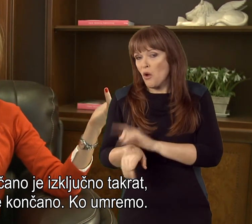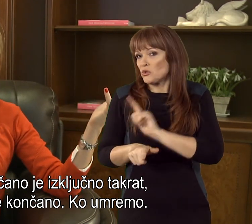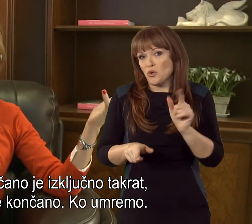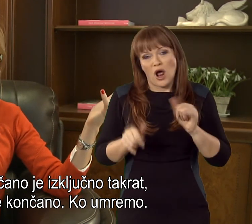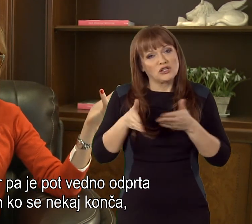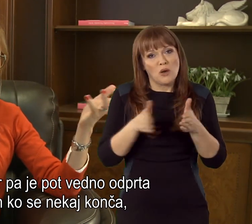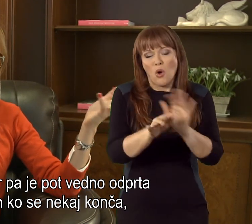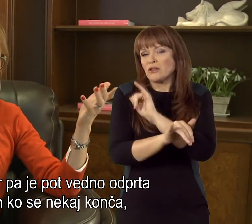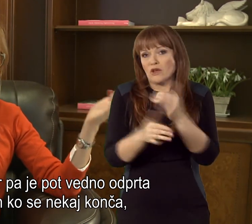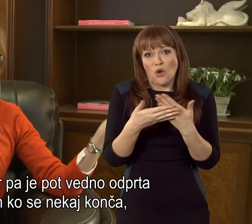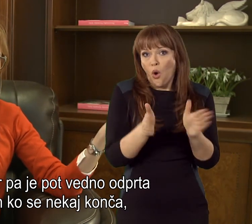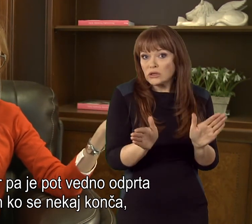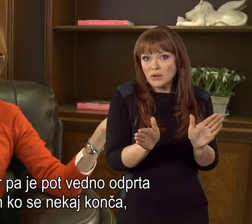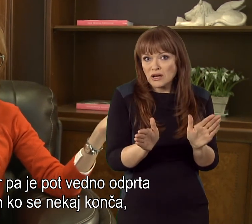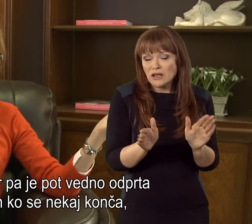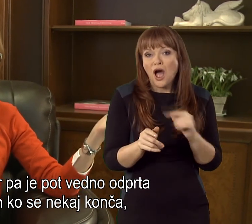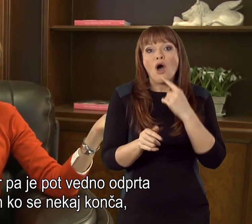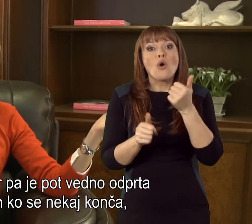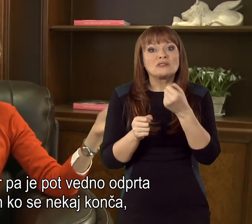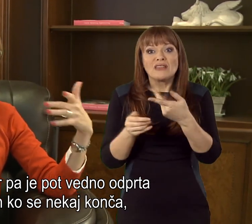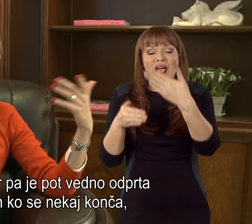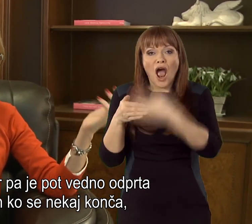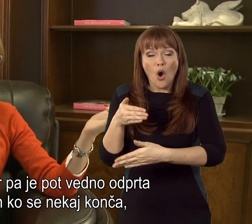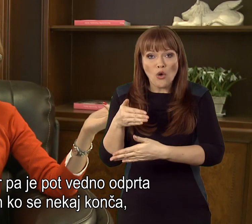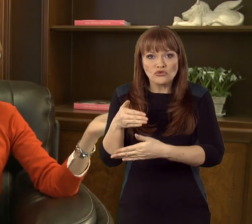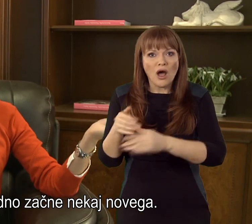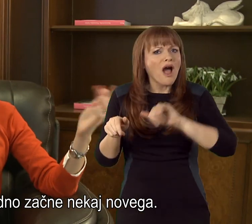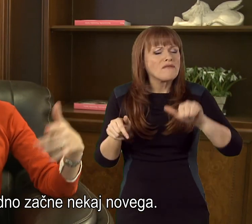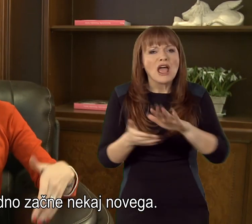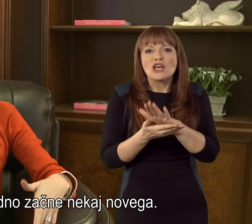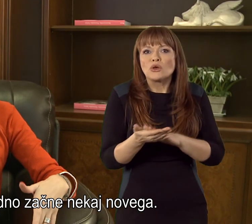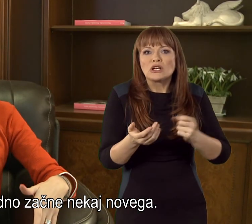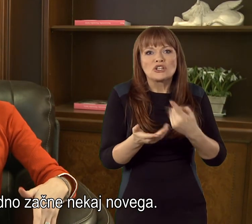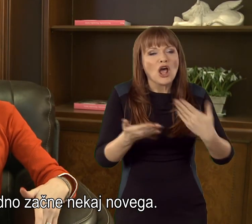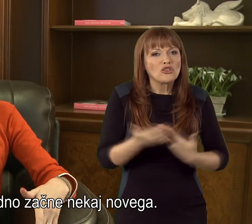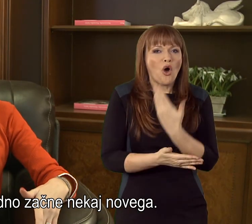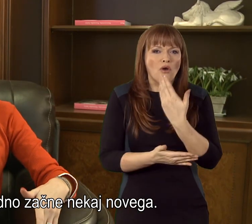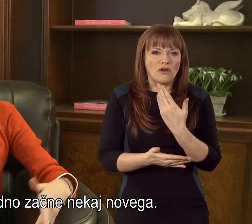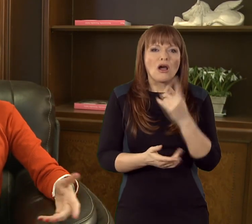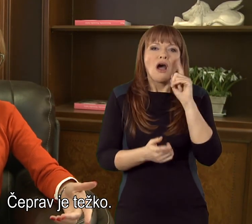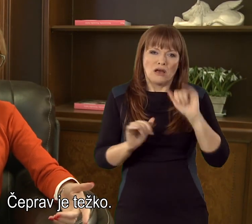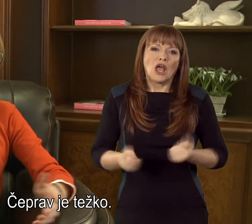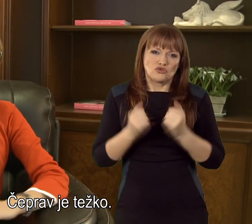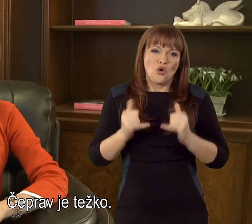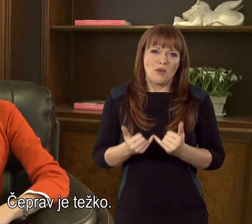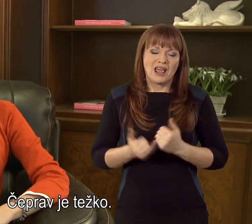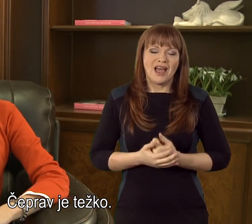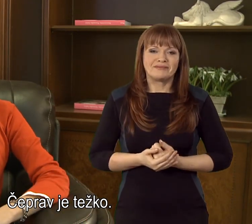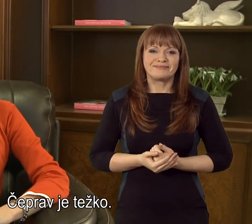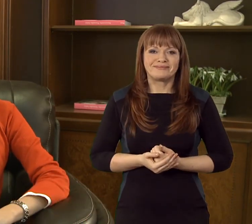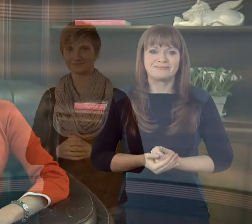umremo. Sicer je pa pot vedno odprta. In ko se nekaj konča, se vedno začne nekaj novega. Čeprav je težko.